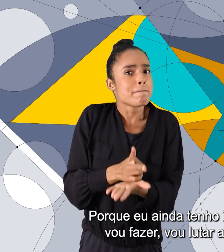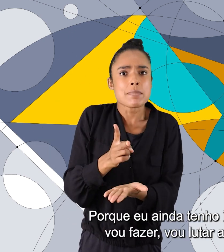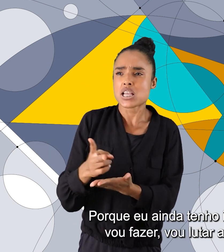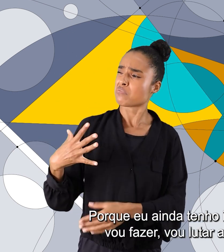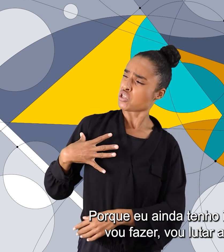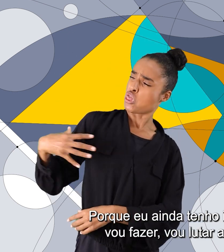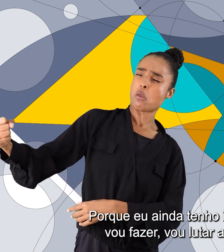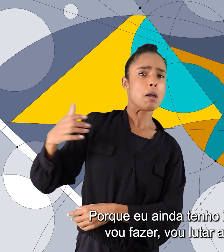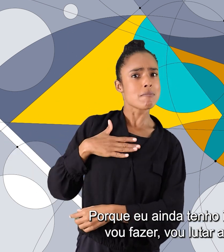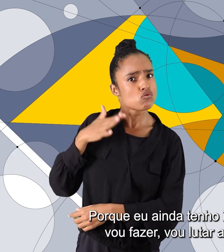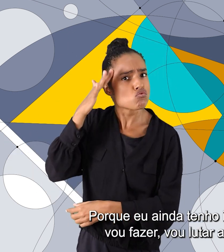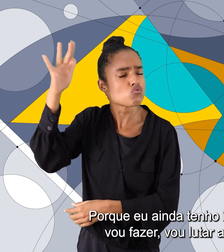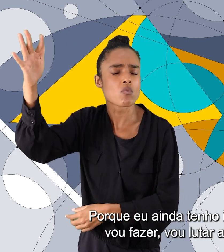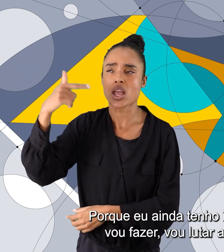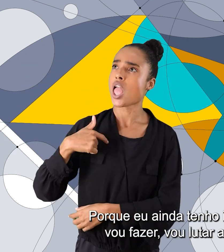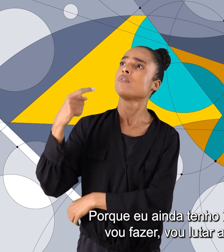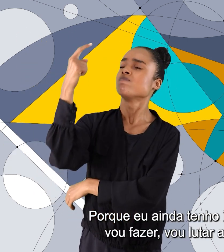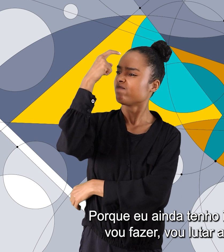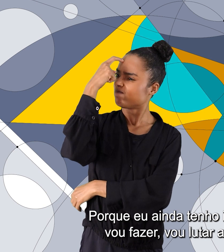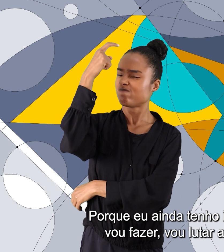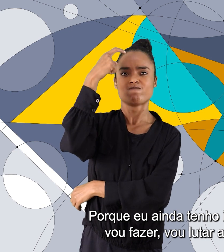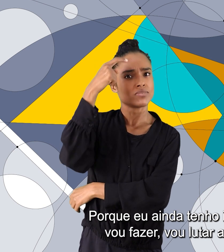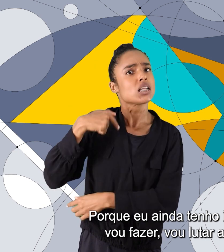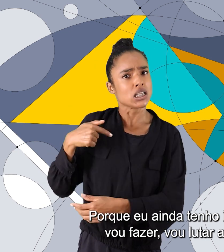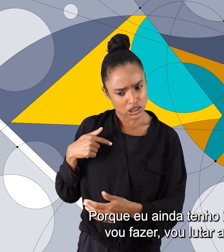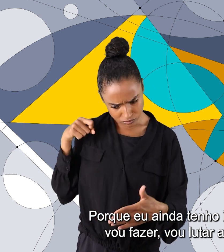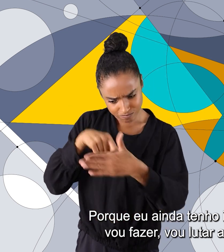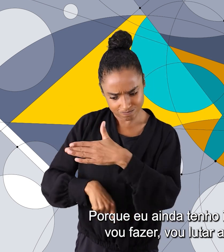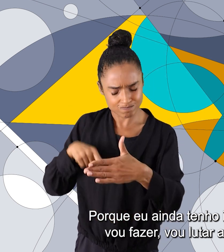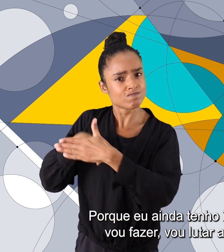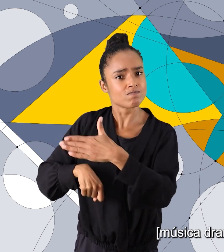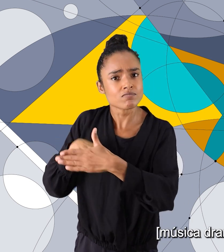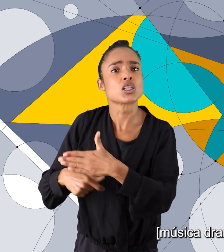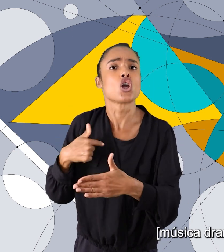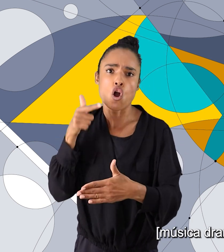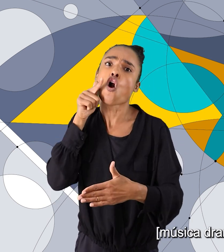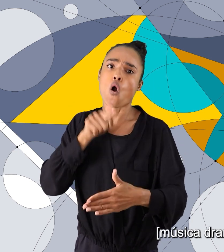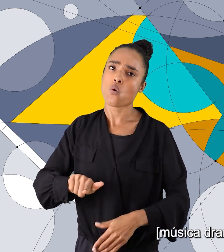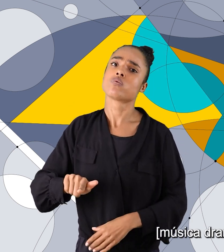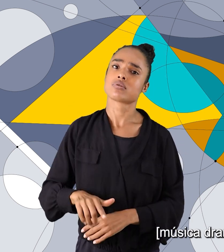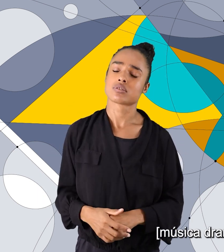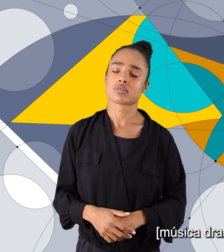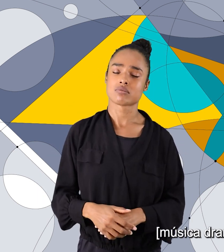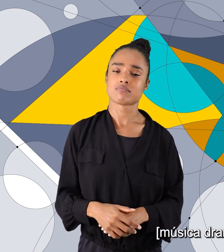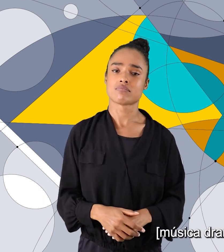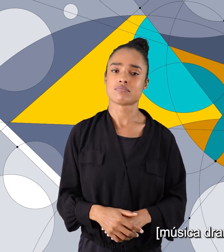tira. Porque eu ainda tenho isso na mente e eu vou fazer. Vou lutar até eu conseguir.